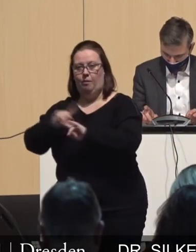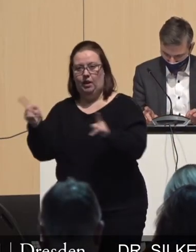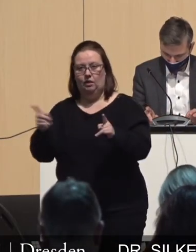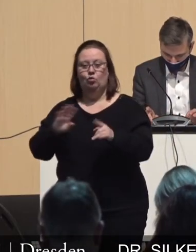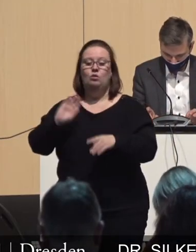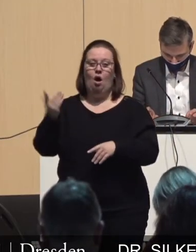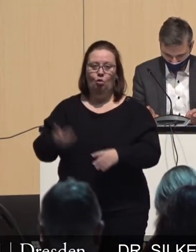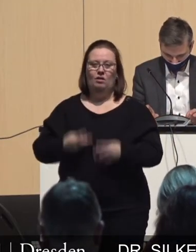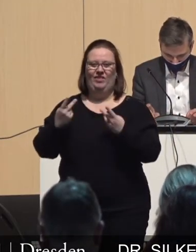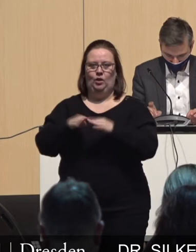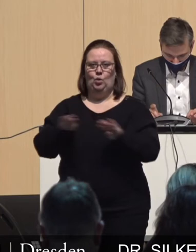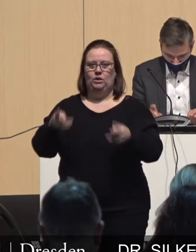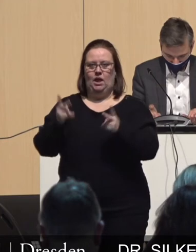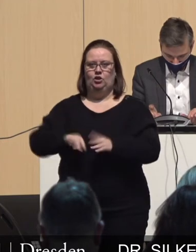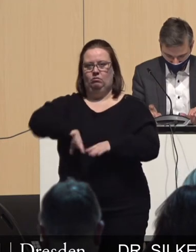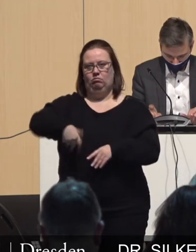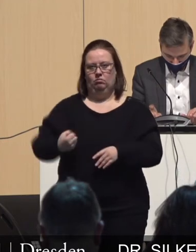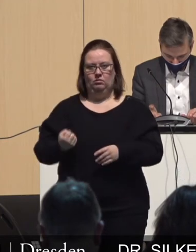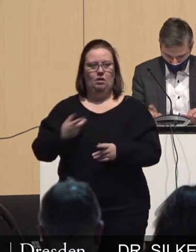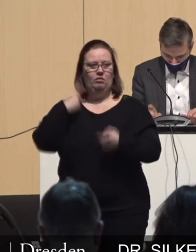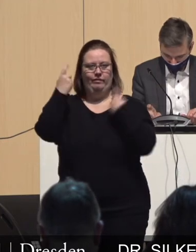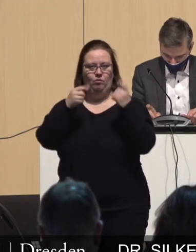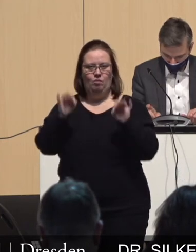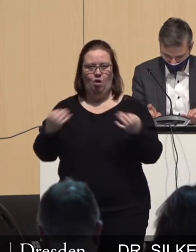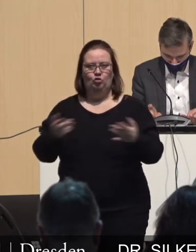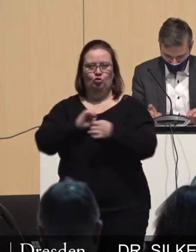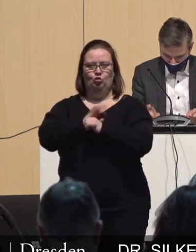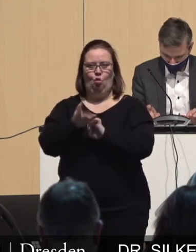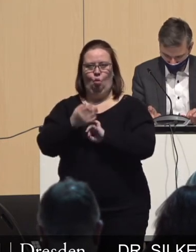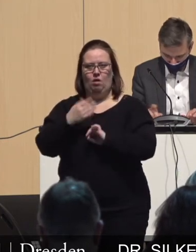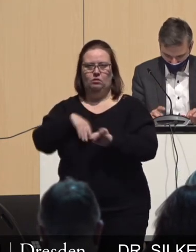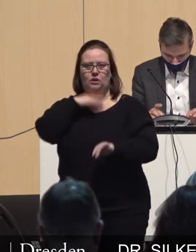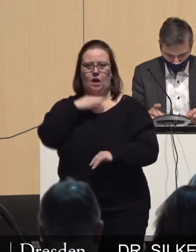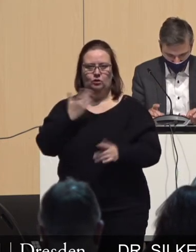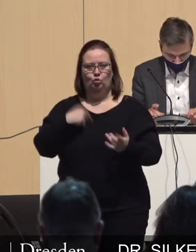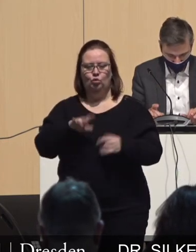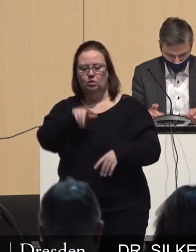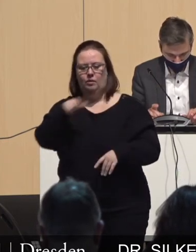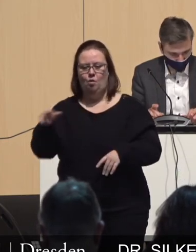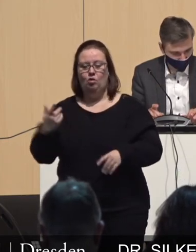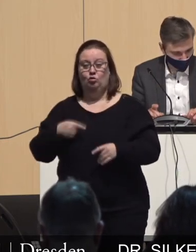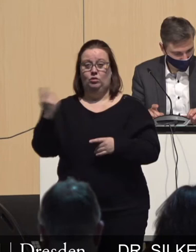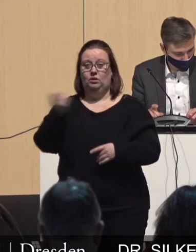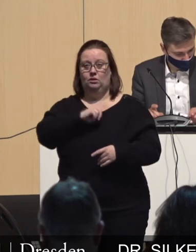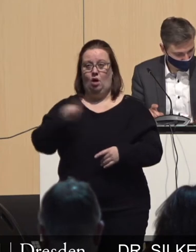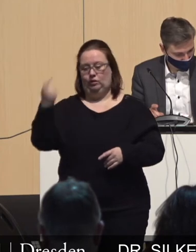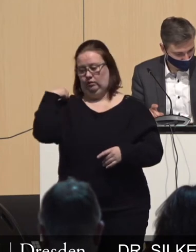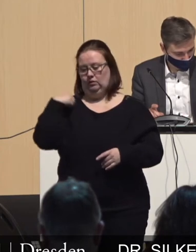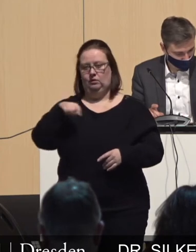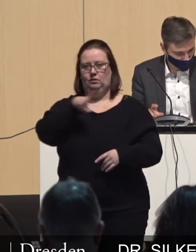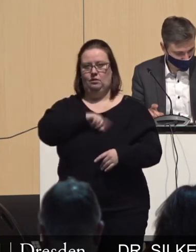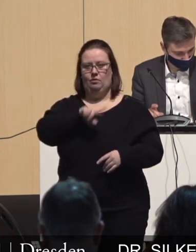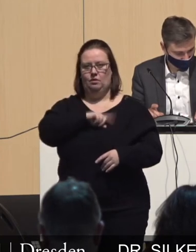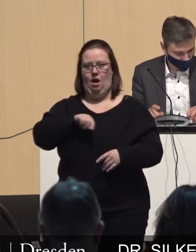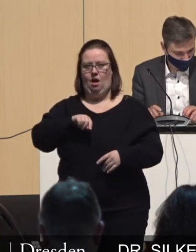der elementarsten Grundrechte, dann muss sich ja niemand mehr wundern, dass die Corona-Müdigkeit wächst und die Bürger letztlich zu Tausenden, wie am Sonnabend in